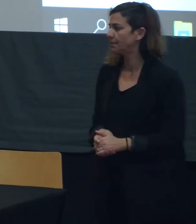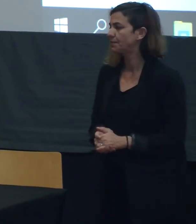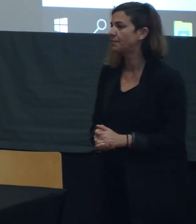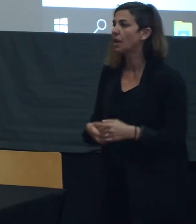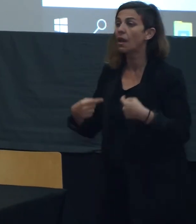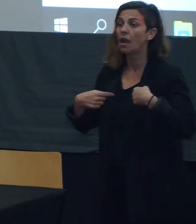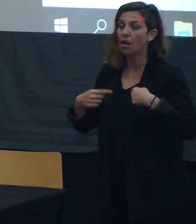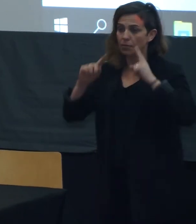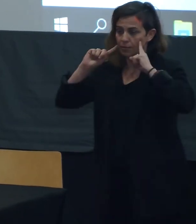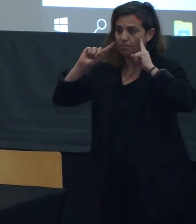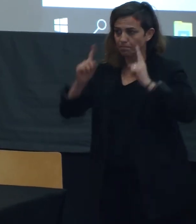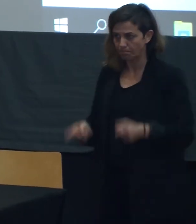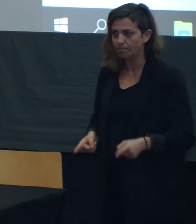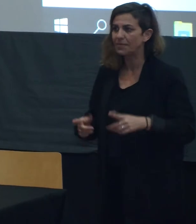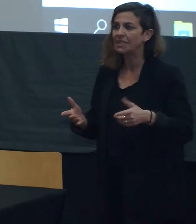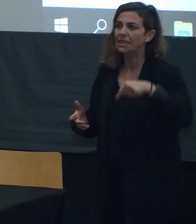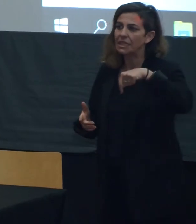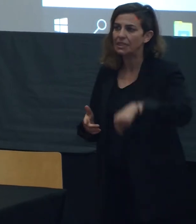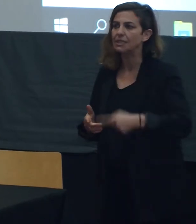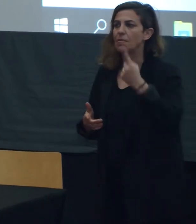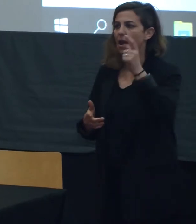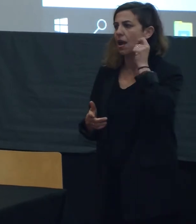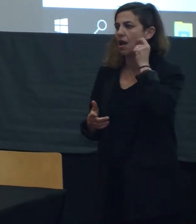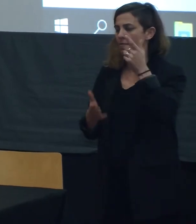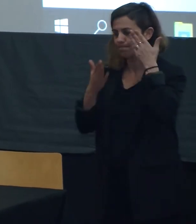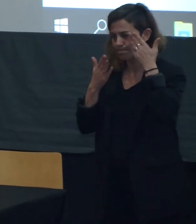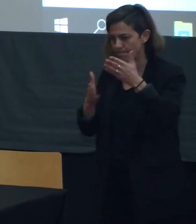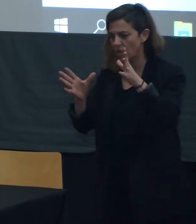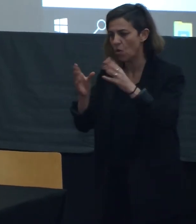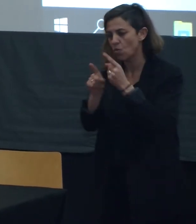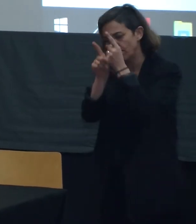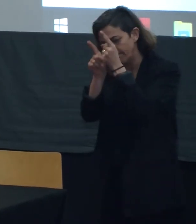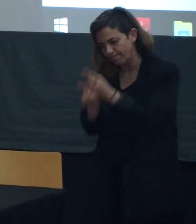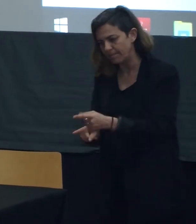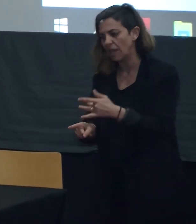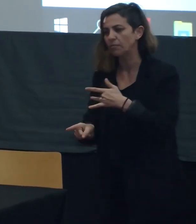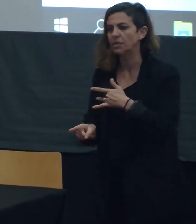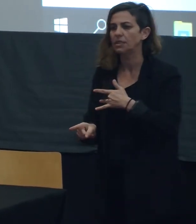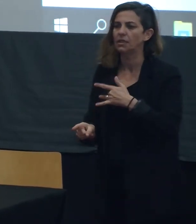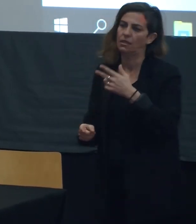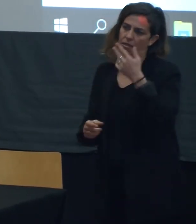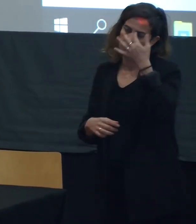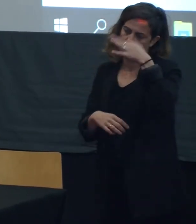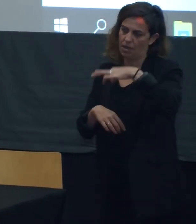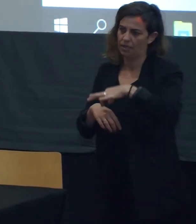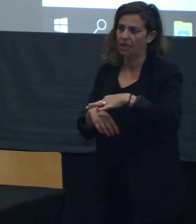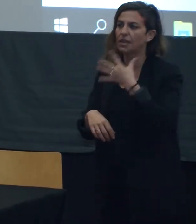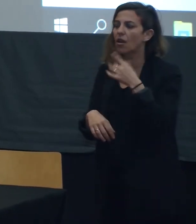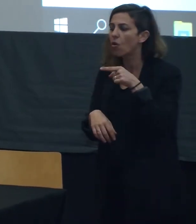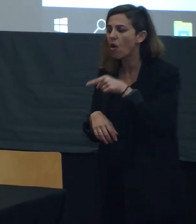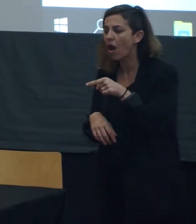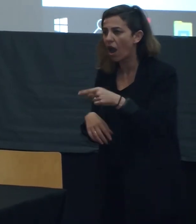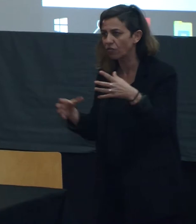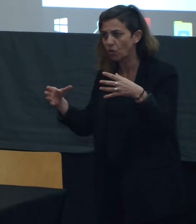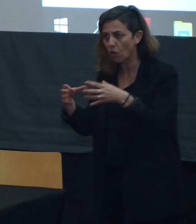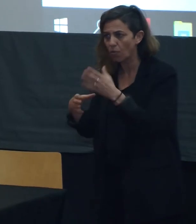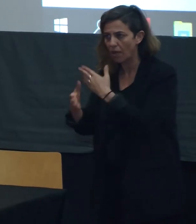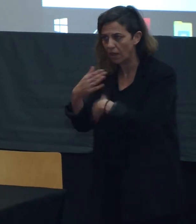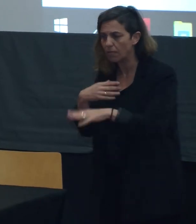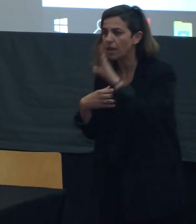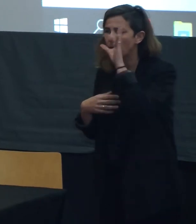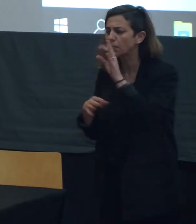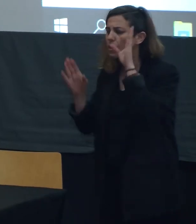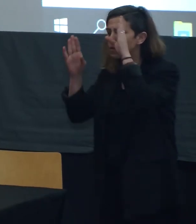να αφιερώσουμε μία εκδήλωση αποκλειστικά στη ψυχική νόσο, επειδή η ψυχική νόσος εξακολουθεί να αποτελεί μία από τις πιο αθέατες